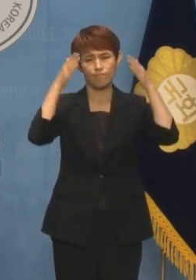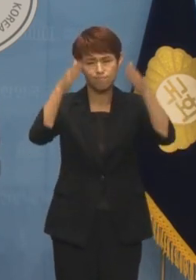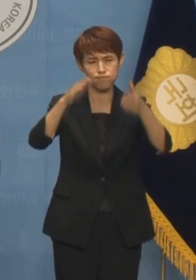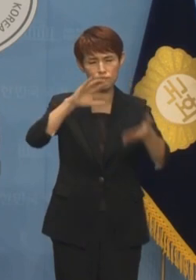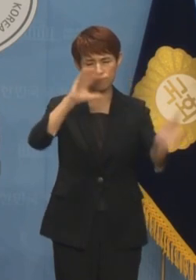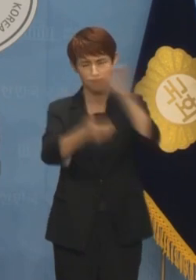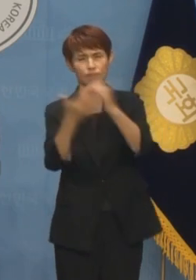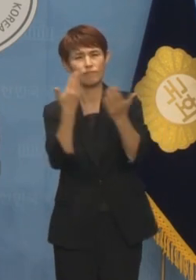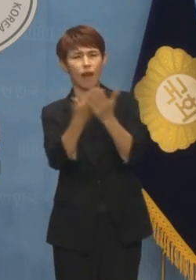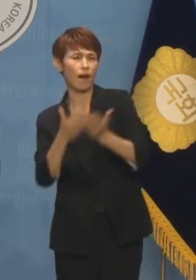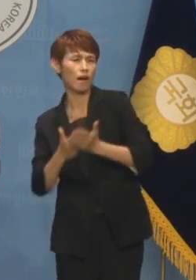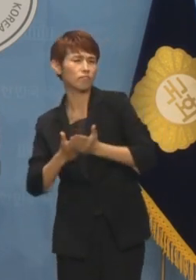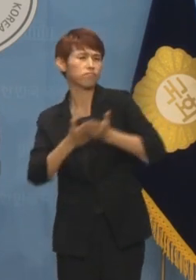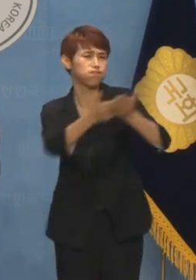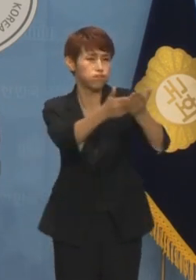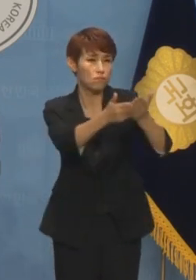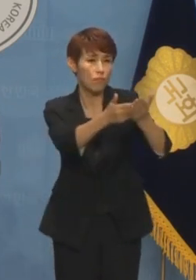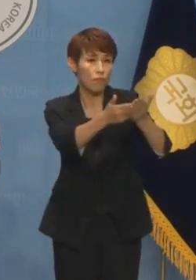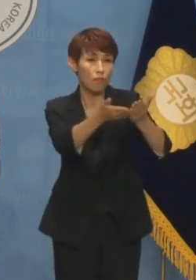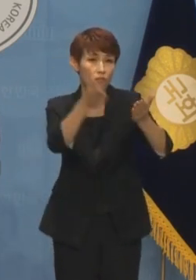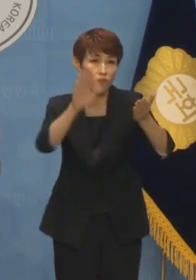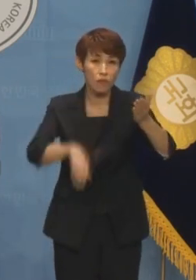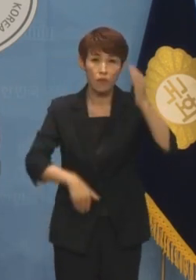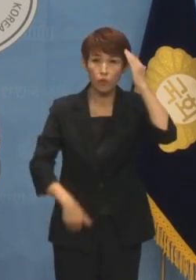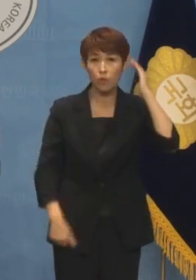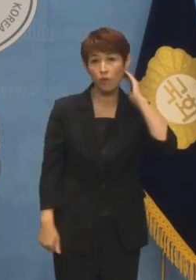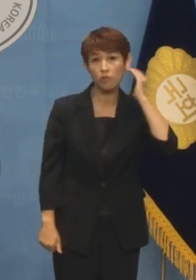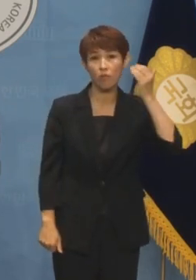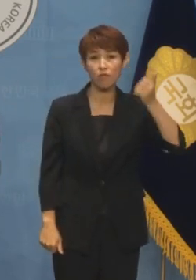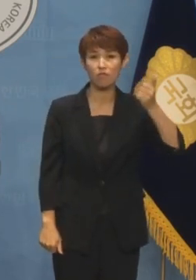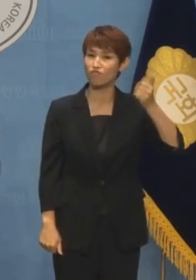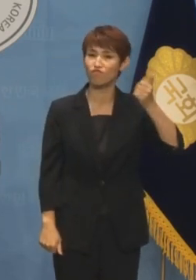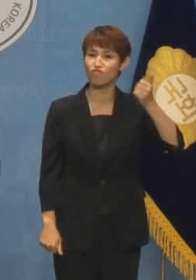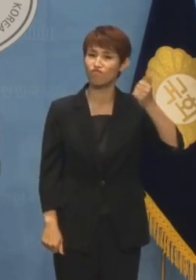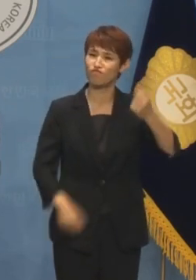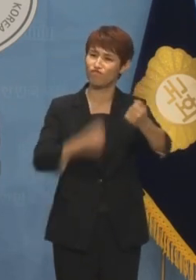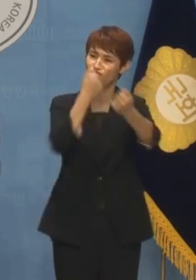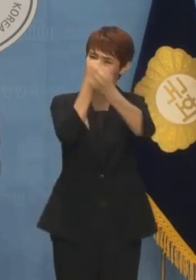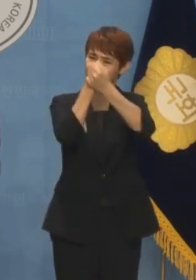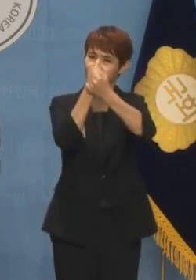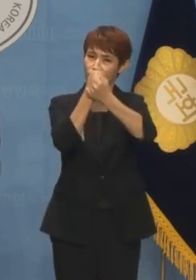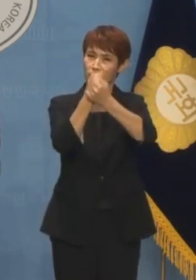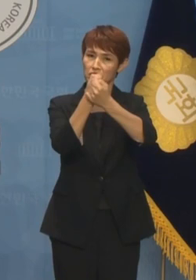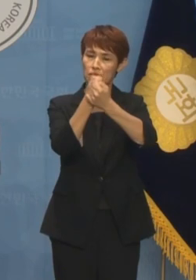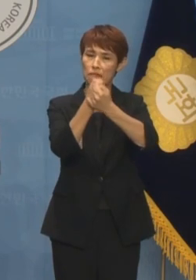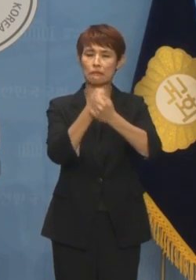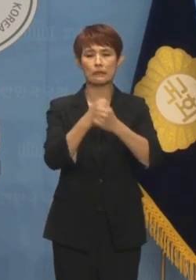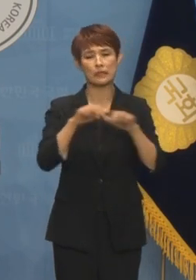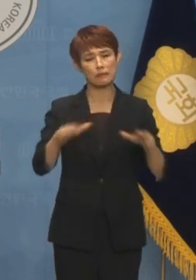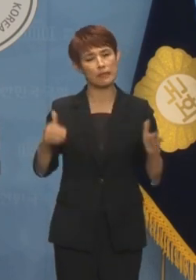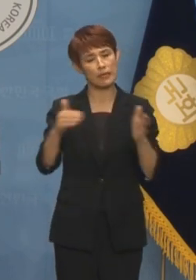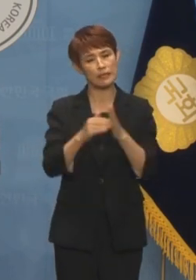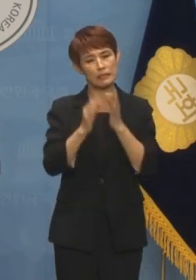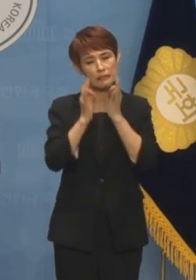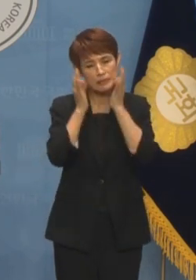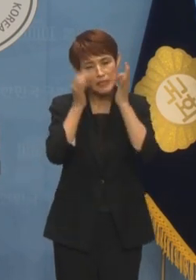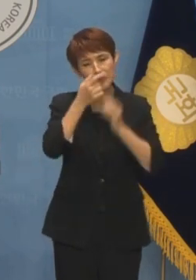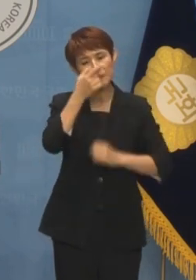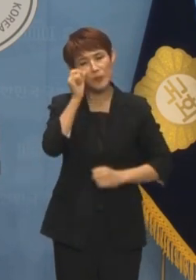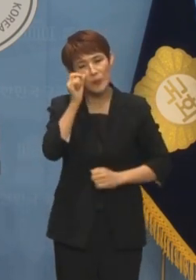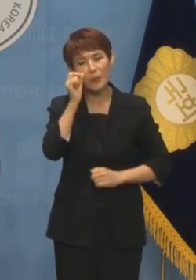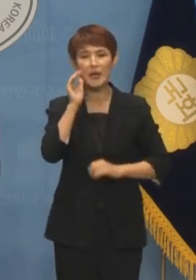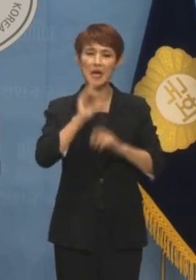국민들에게 대통령은 아랑곳 없이 그간 힘과 노력이 많이 부족했으니 앞으로